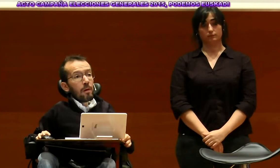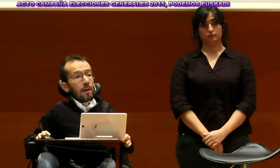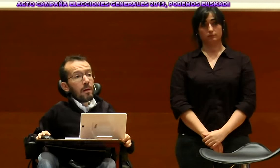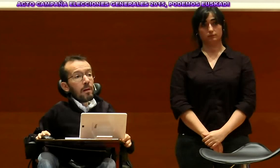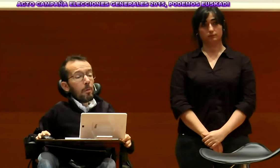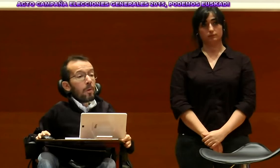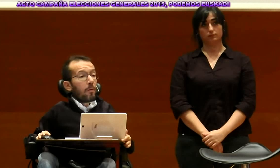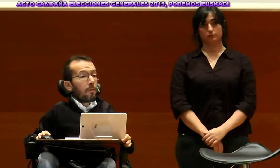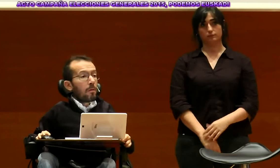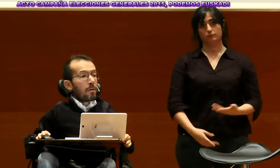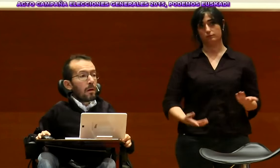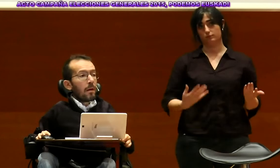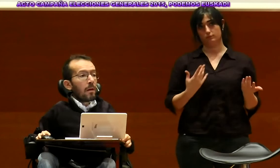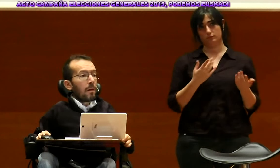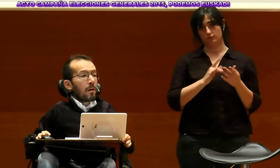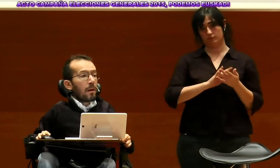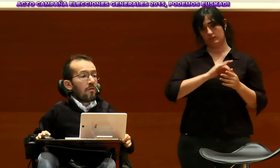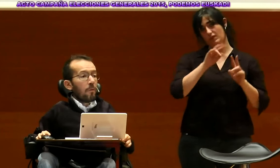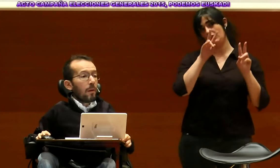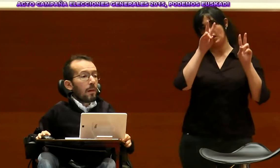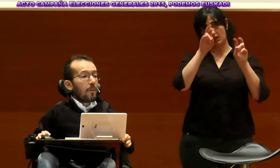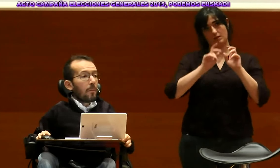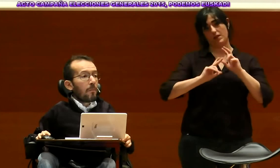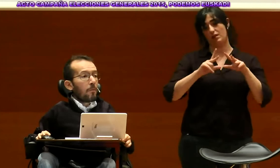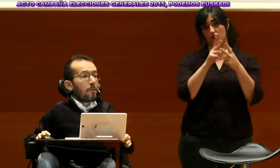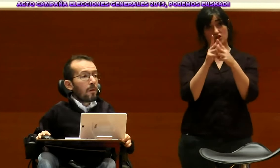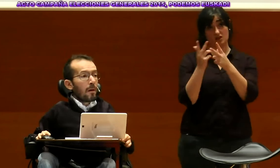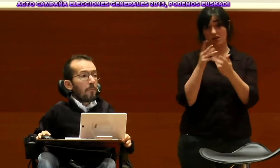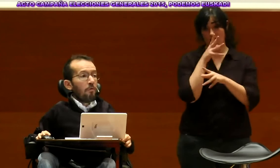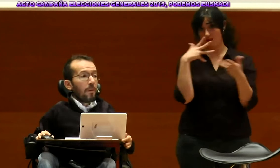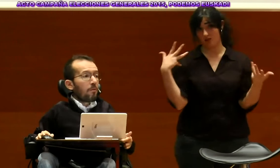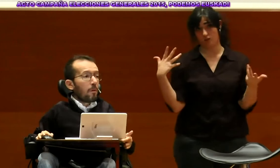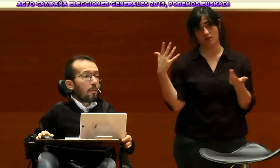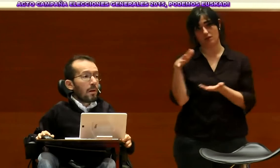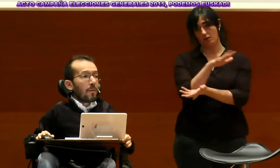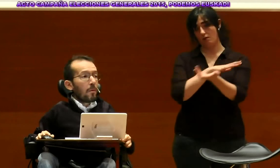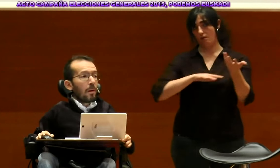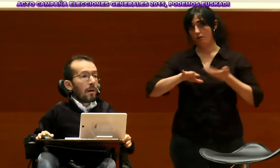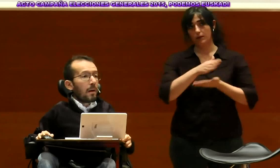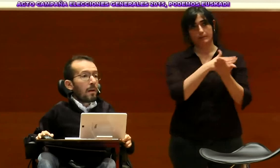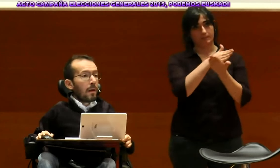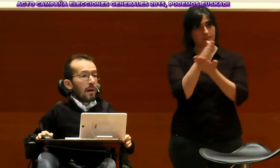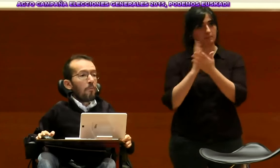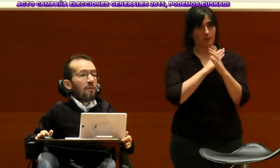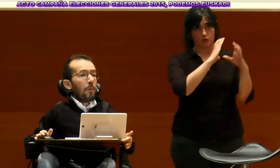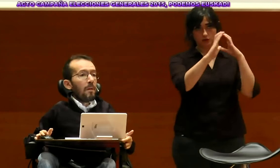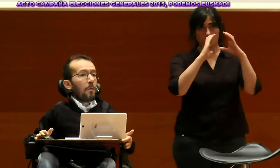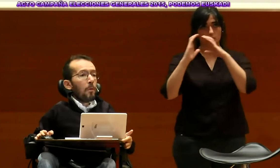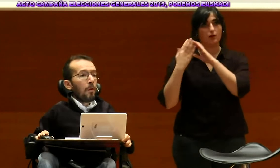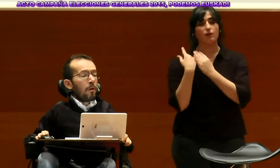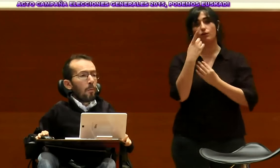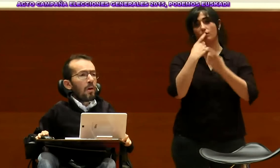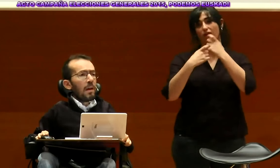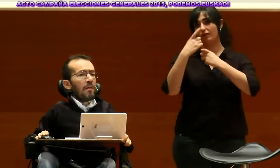Hay un montón de ruido en la sociedad en la que vivimos. Hay muchos medios de comunicación, hay mucha